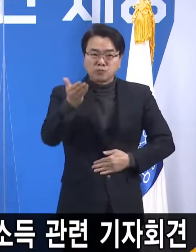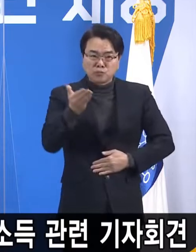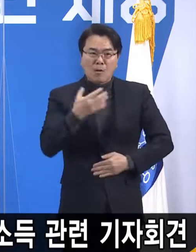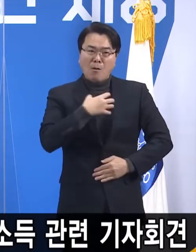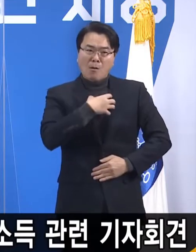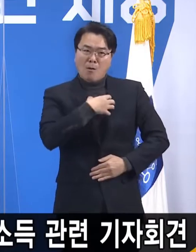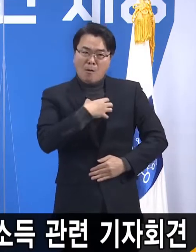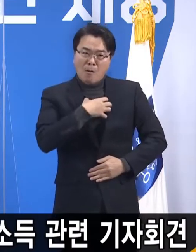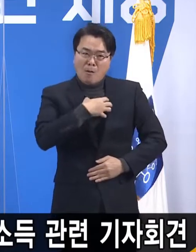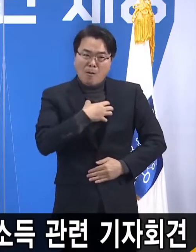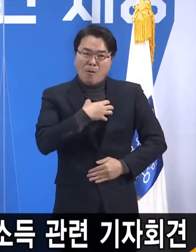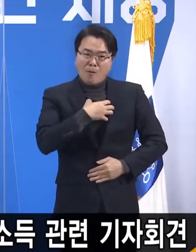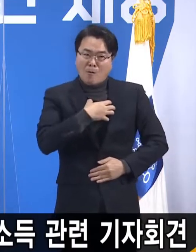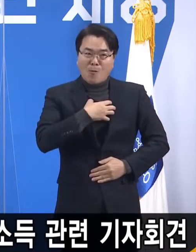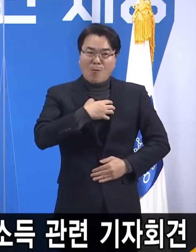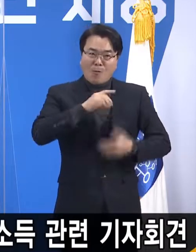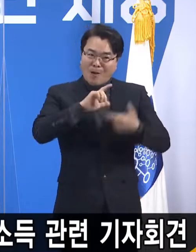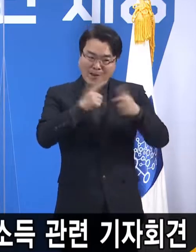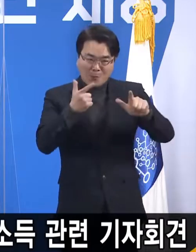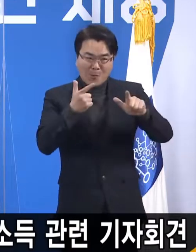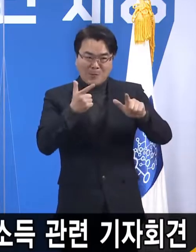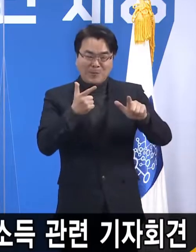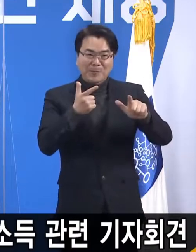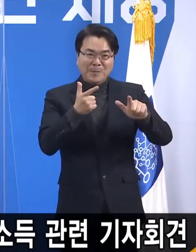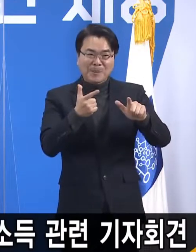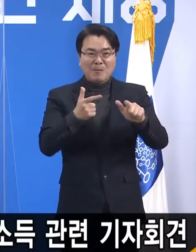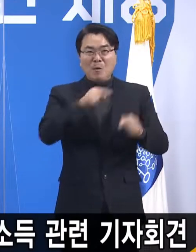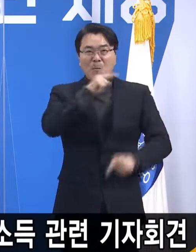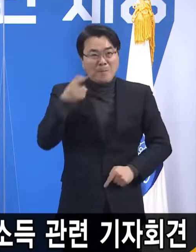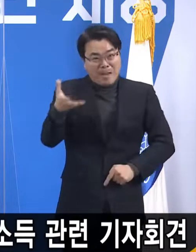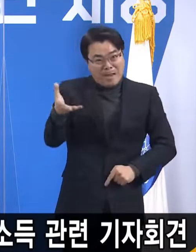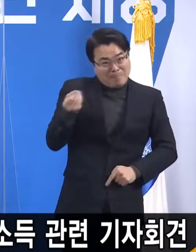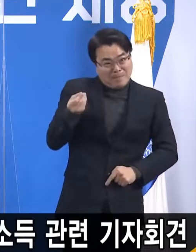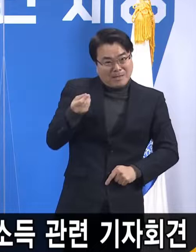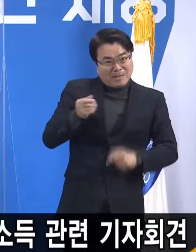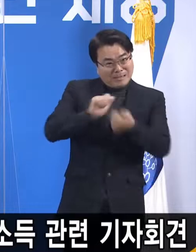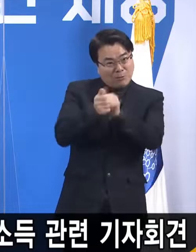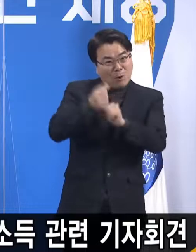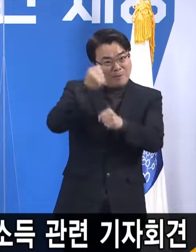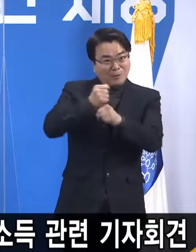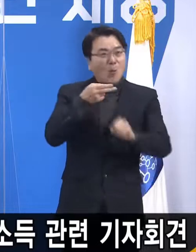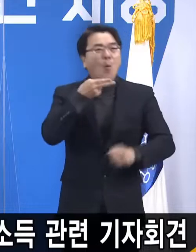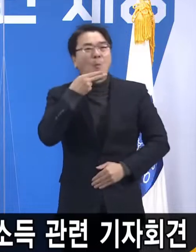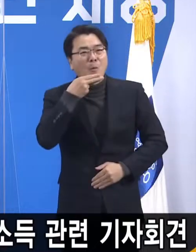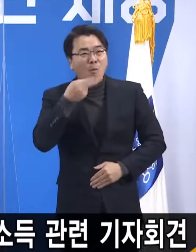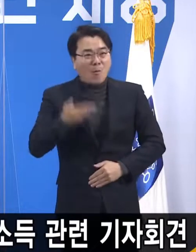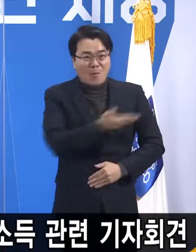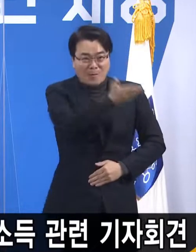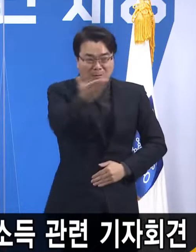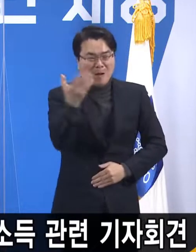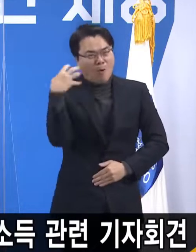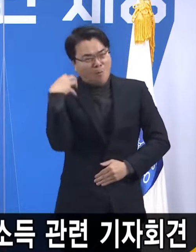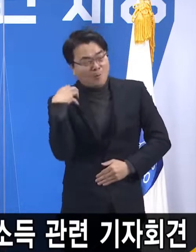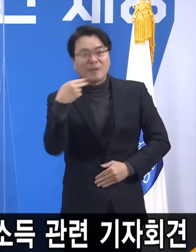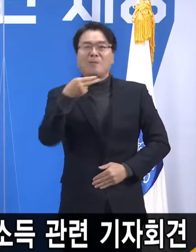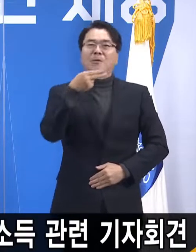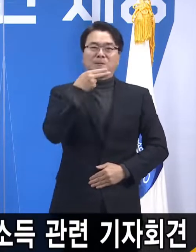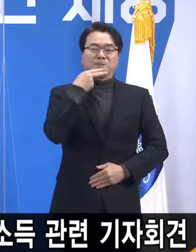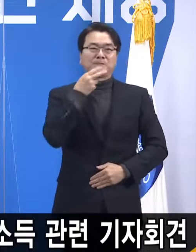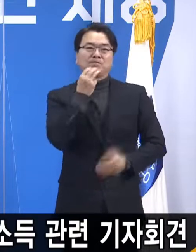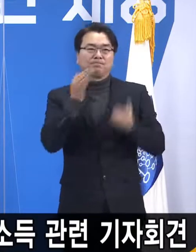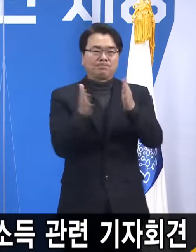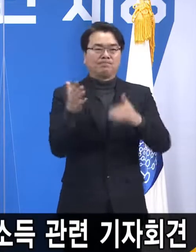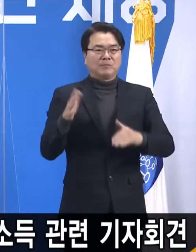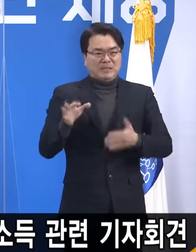도민들께서 걱정하시는 것과 달리 지방채 발행도 없고 우리 도민들의 추가 부담도 없이